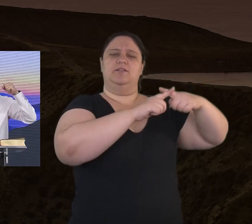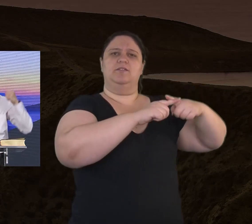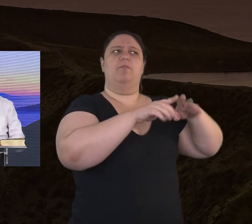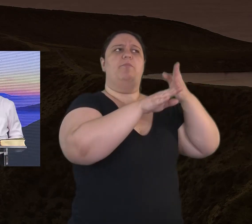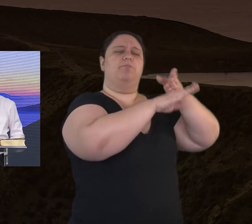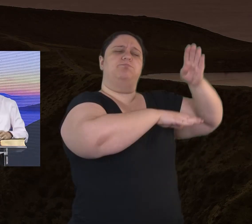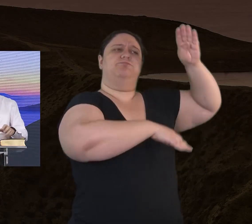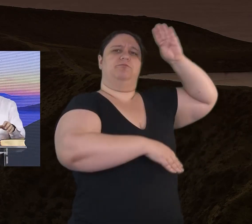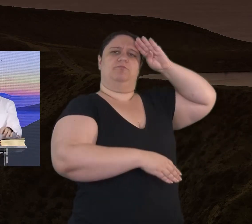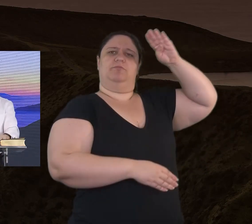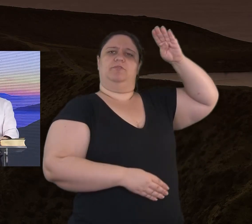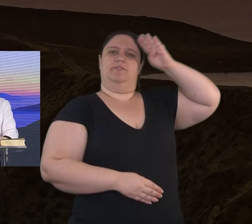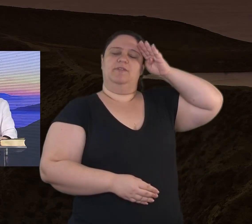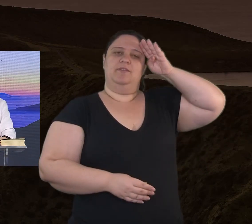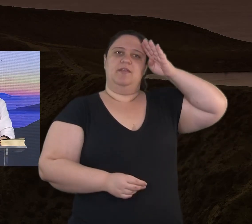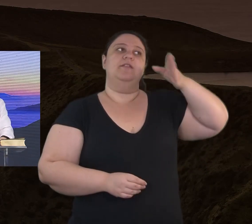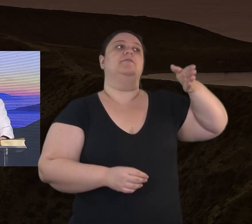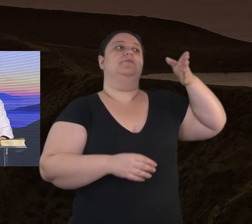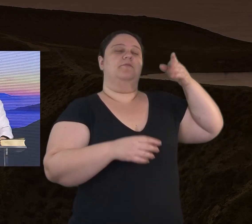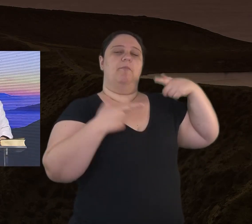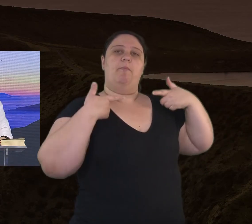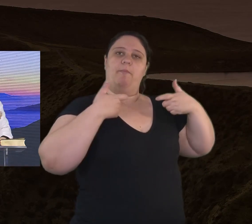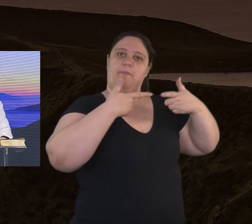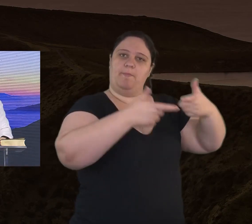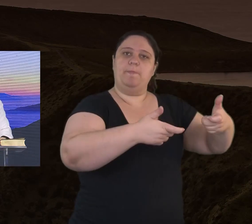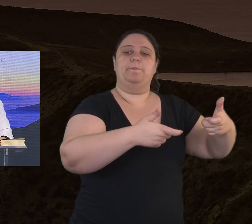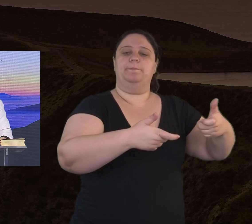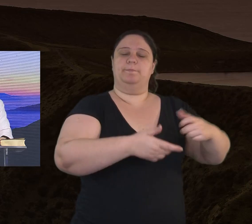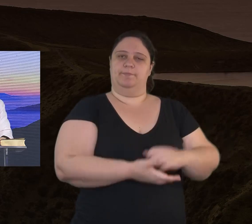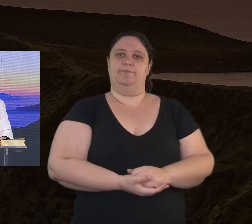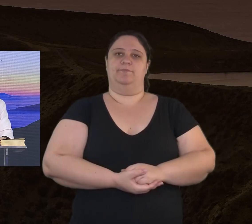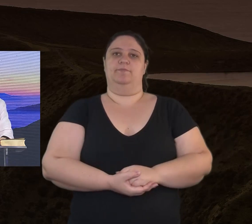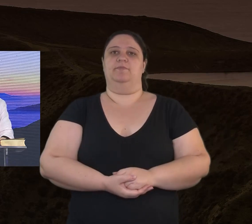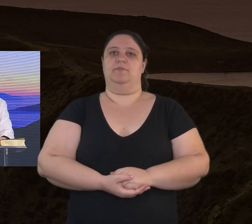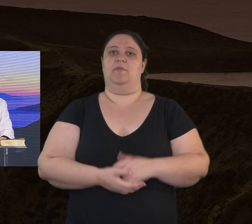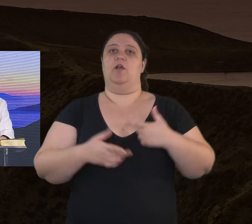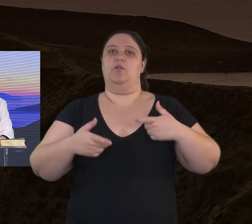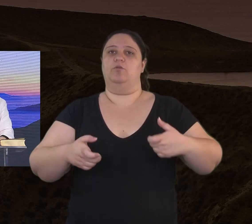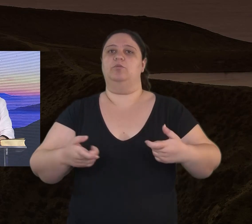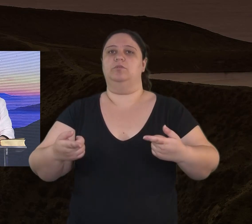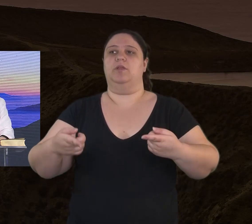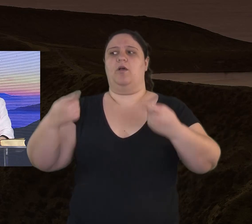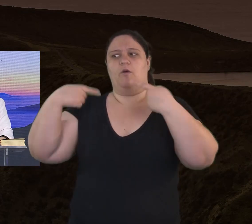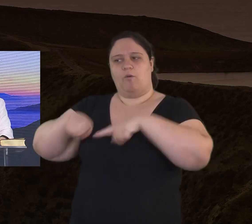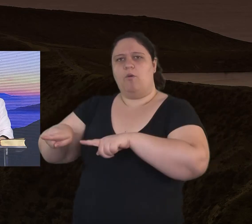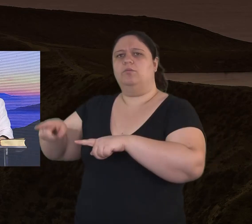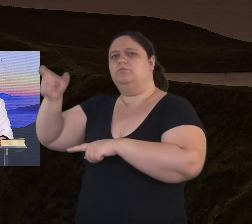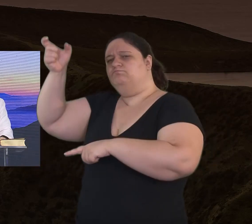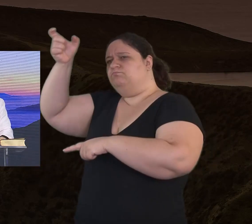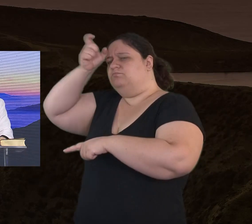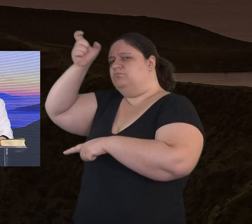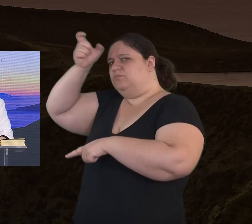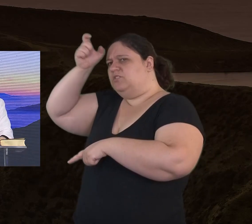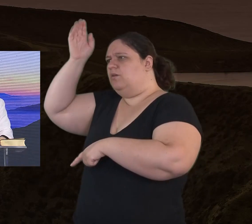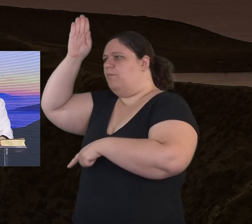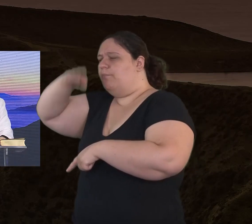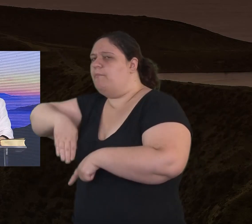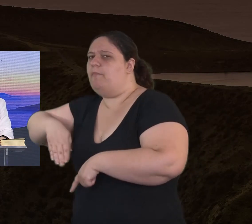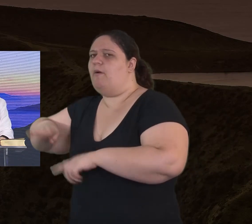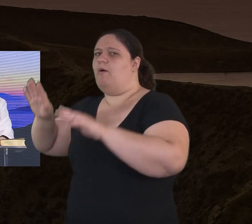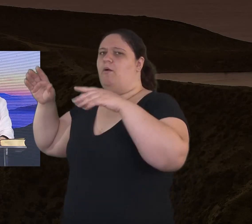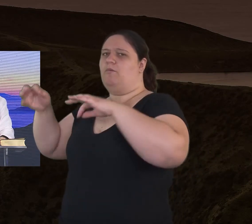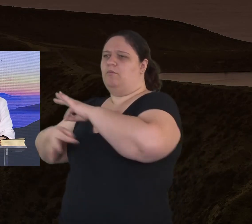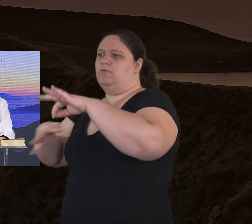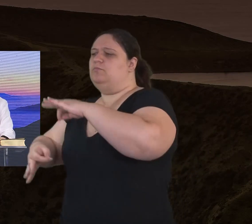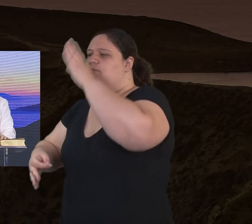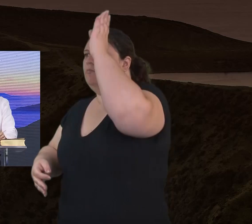do seu lado, vamos limpar essa luta espiritual. Não lutamos contra sangue e carne, lutamos contra os principados de potestade